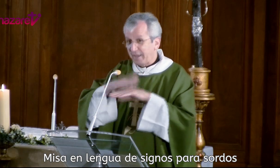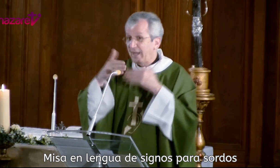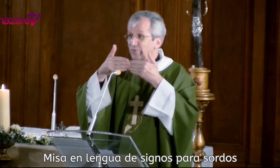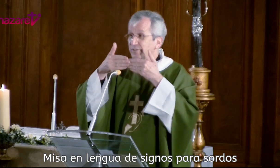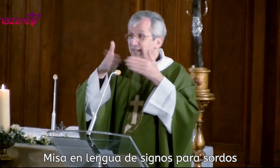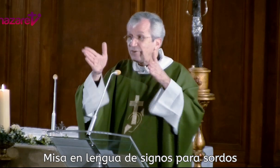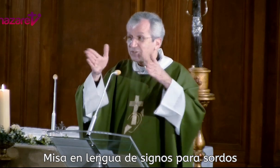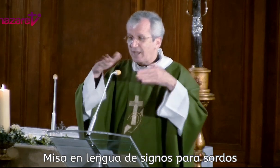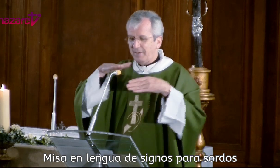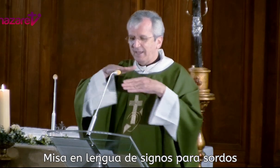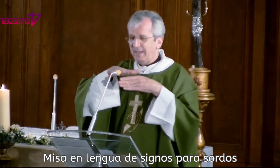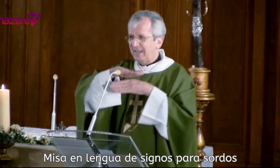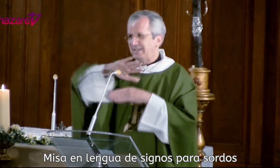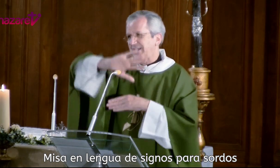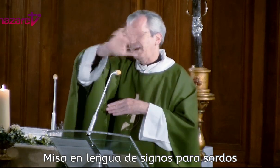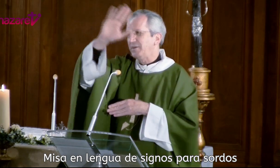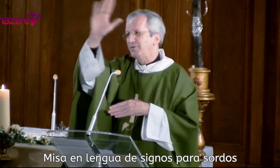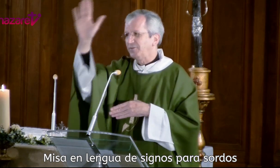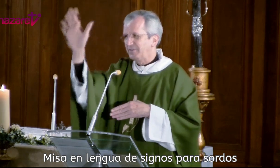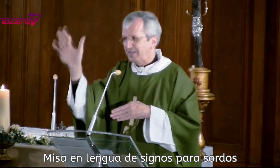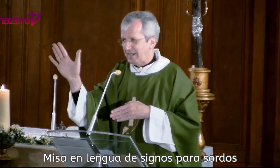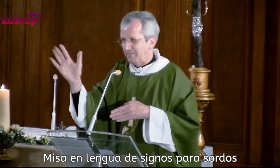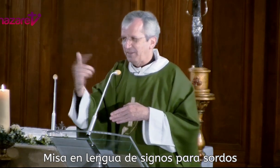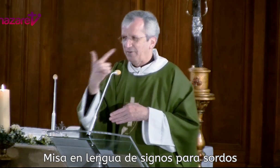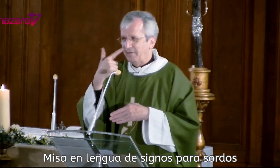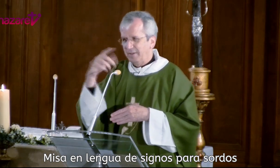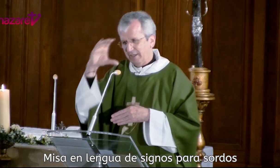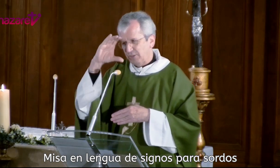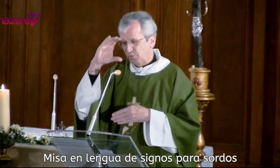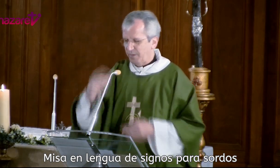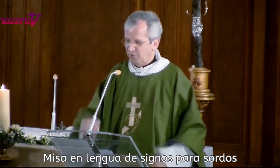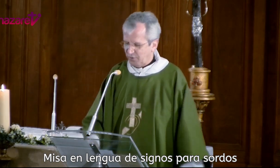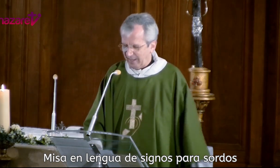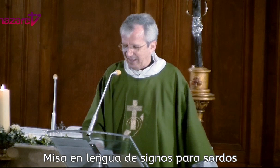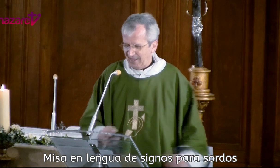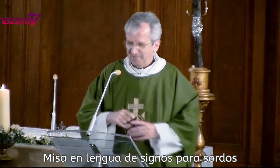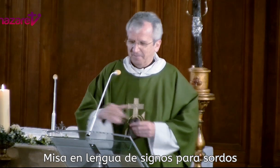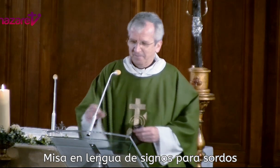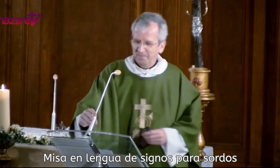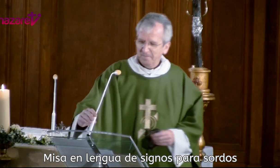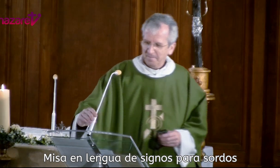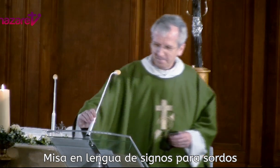pecados y nos abre ese camino de salvación. Escuchemos con atención.